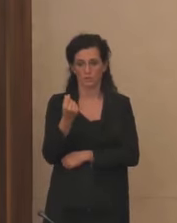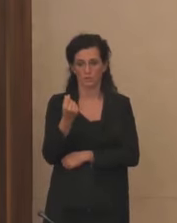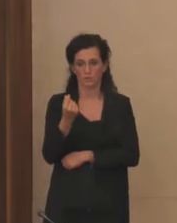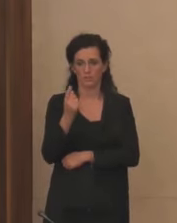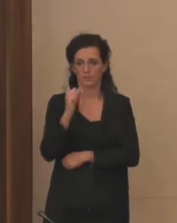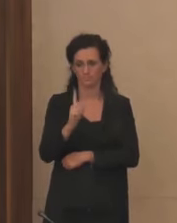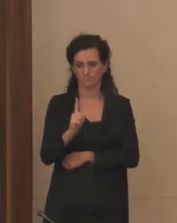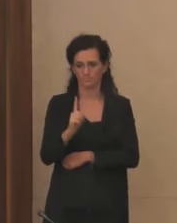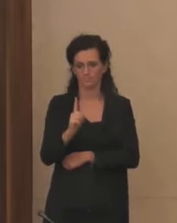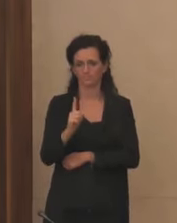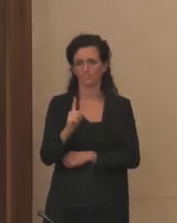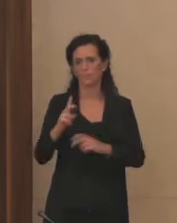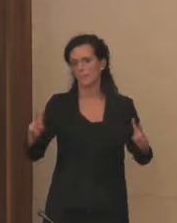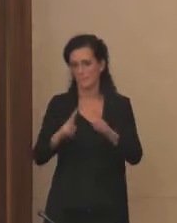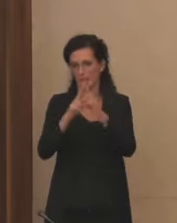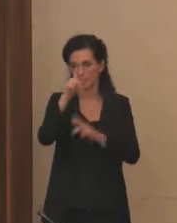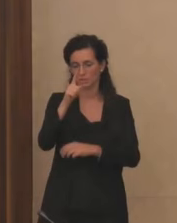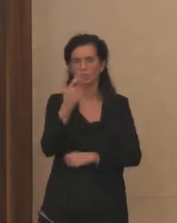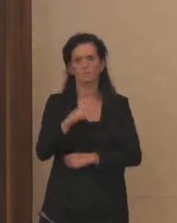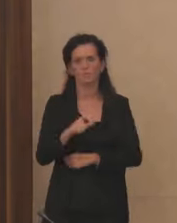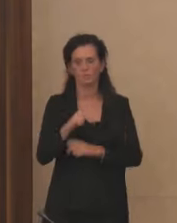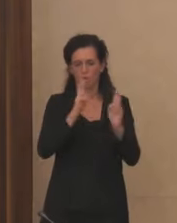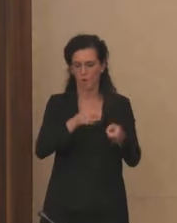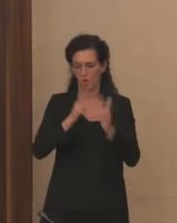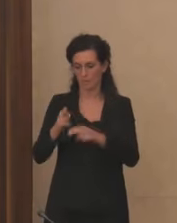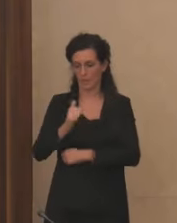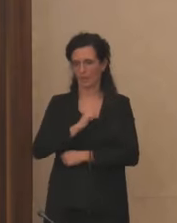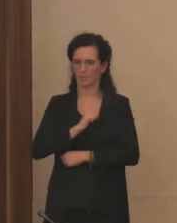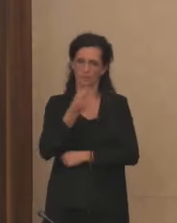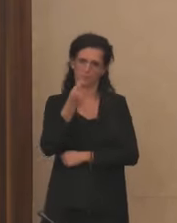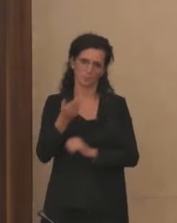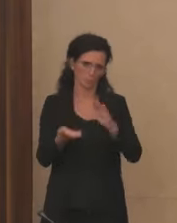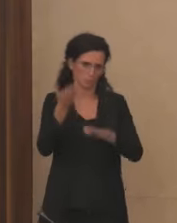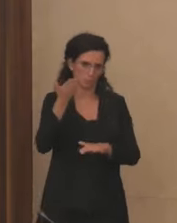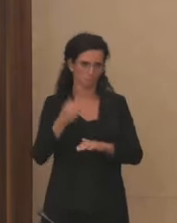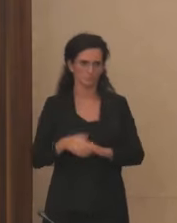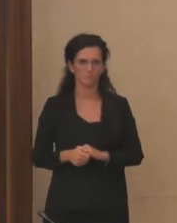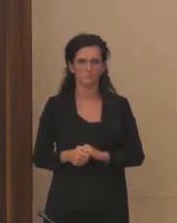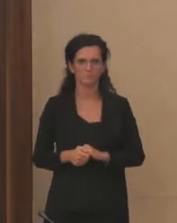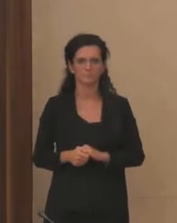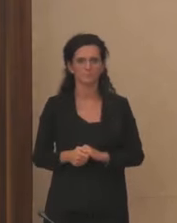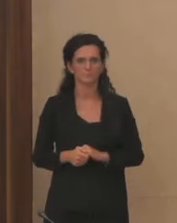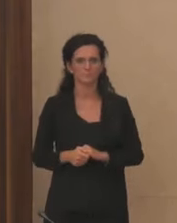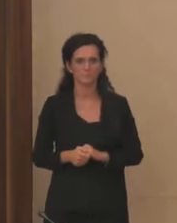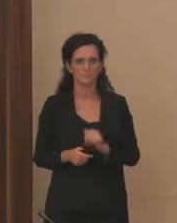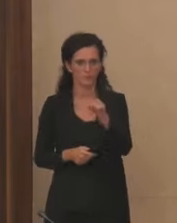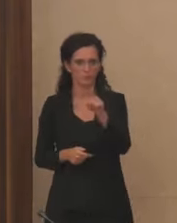di Parigi, perché negli ospedali privati sono molto più ampli. No, questo non